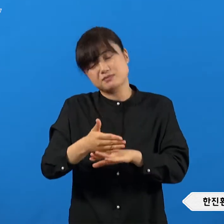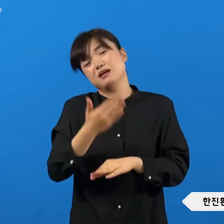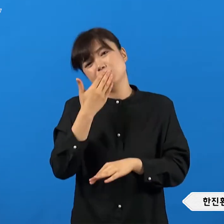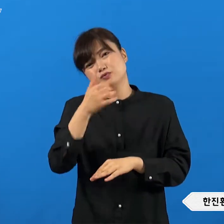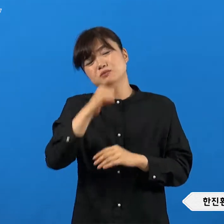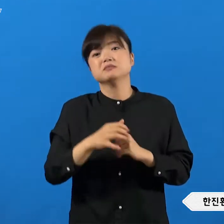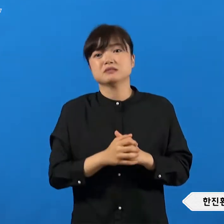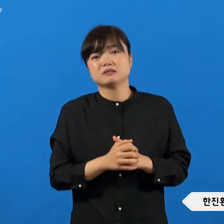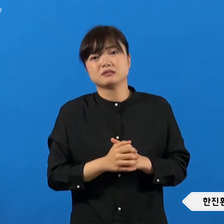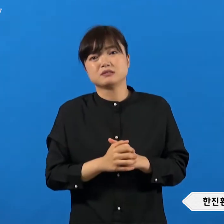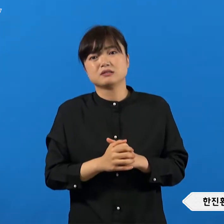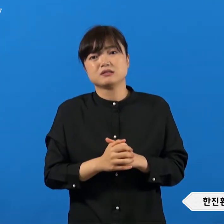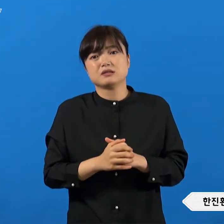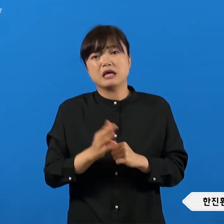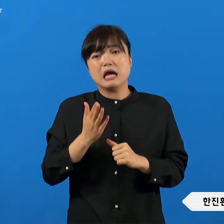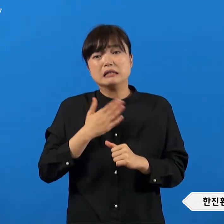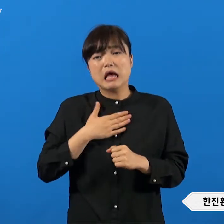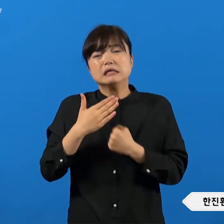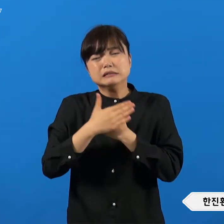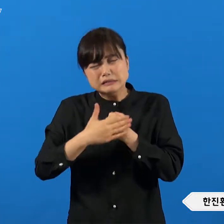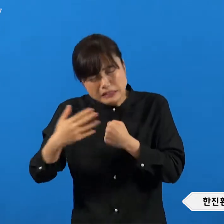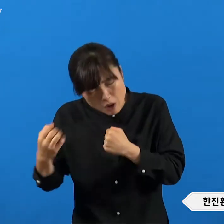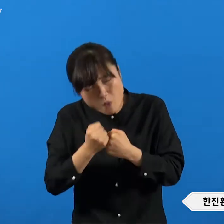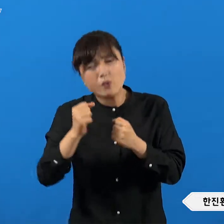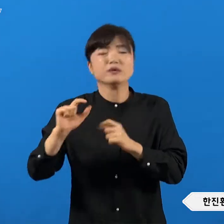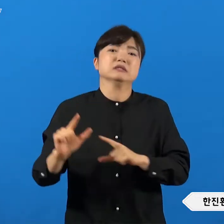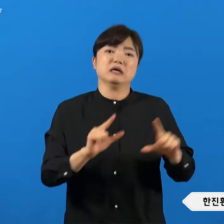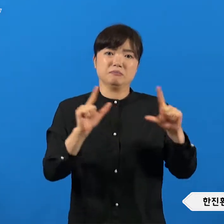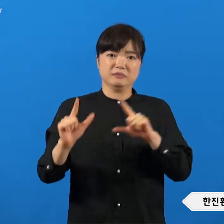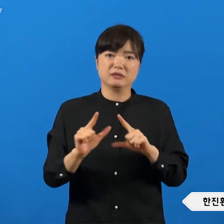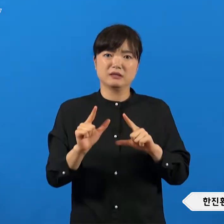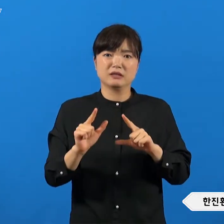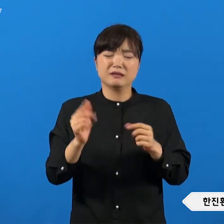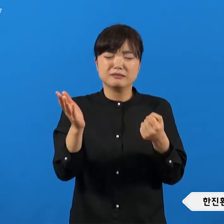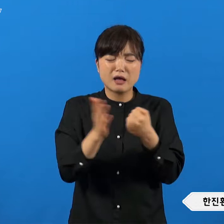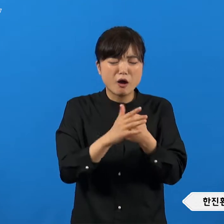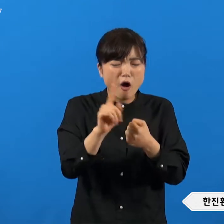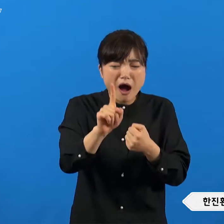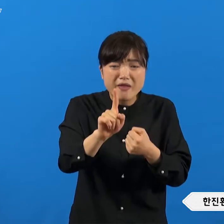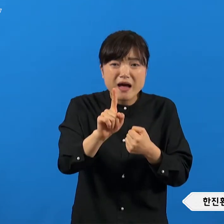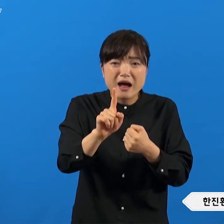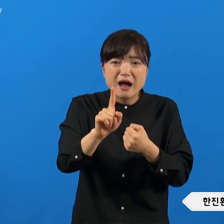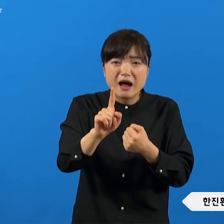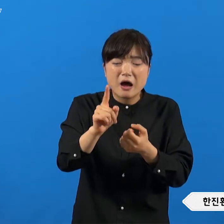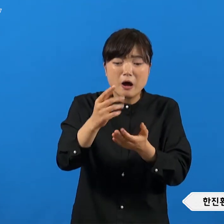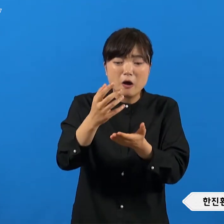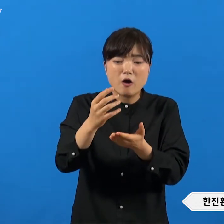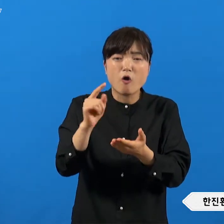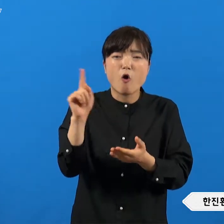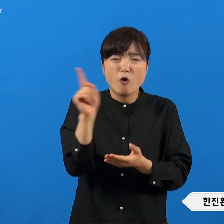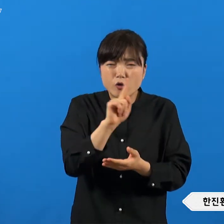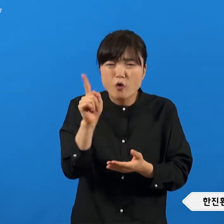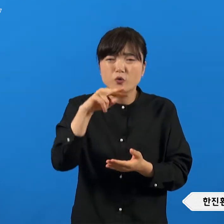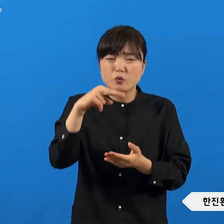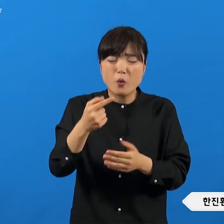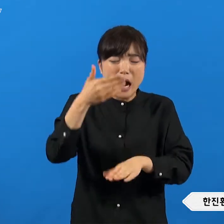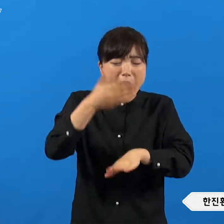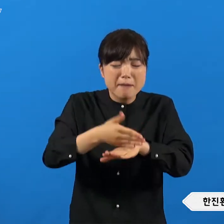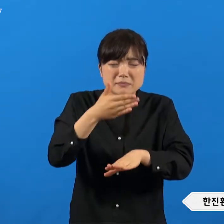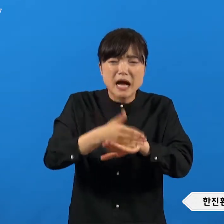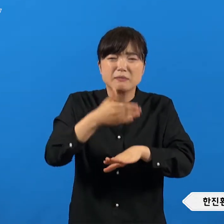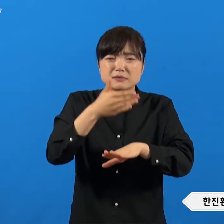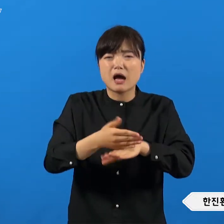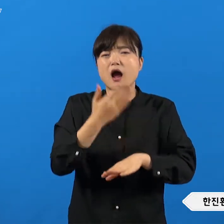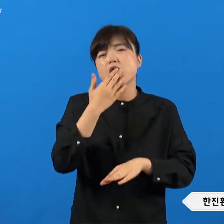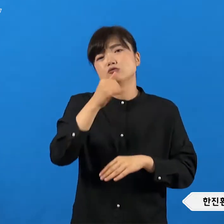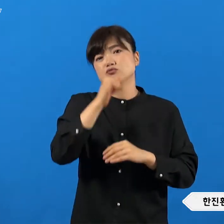겁니다. 덤으로 사는 이 생명인데 무엇 하나 새롭지 않은 것이 없고 무엇 하나 감사하지 않은